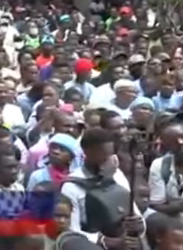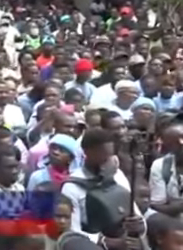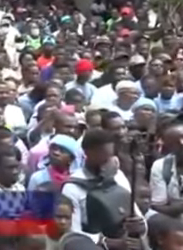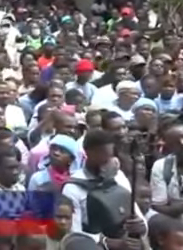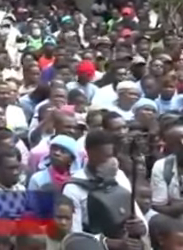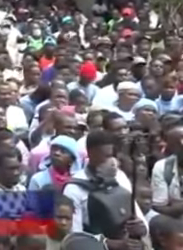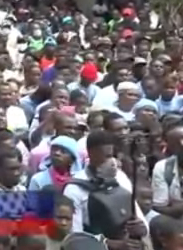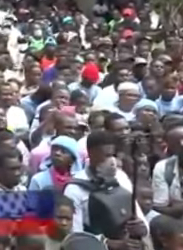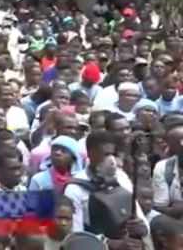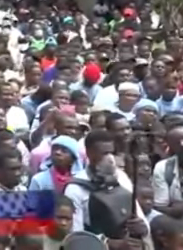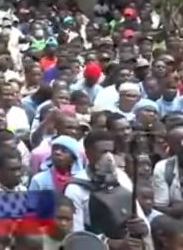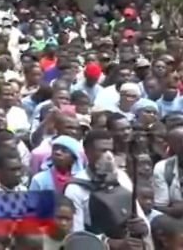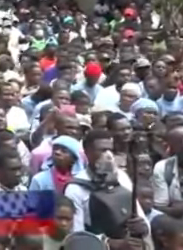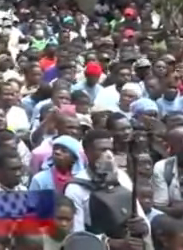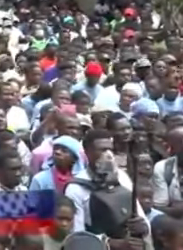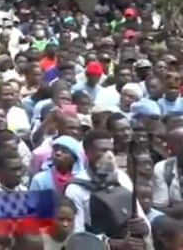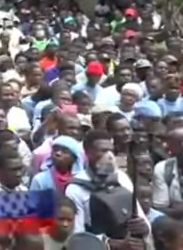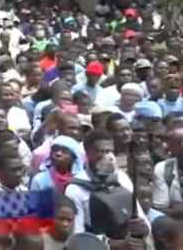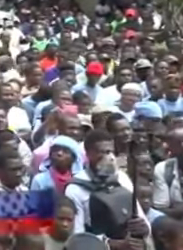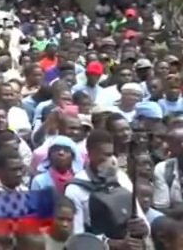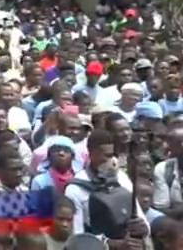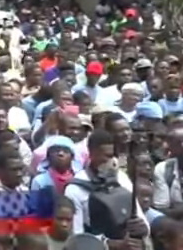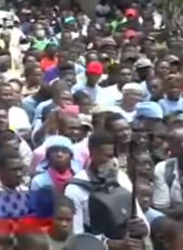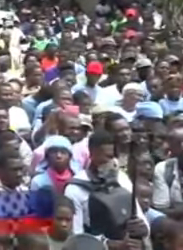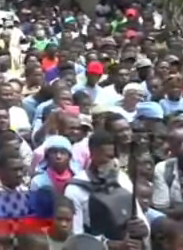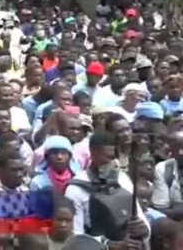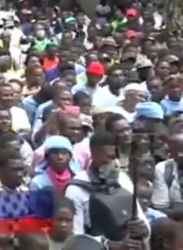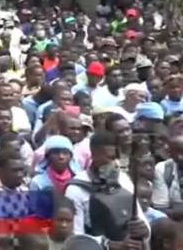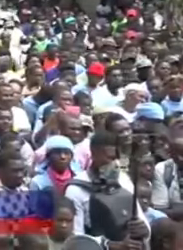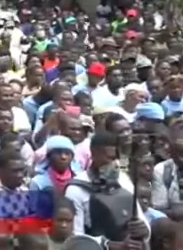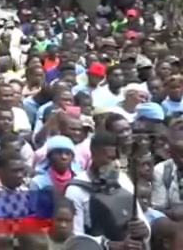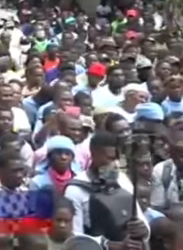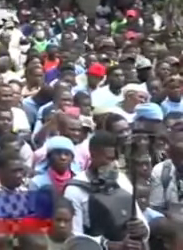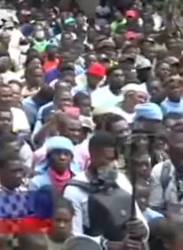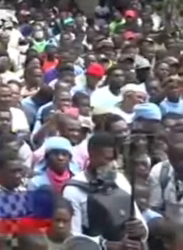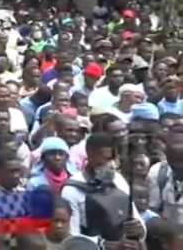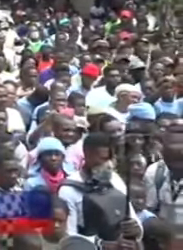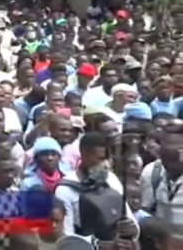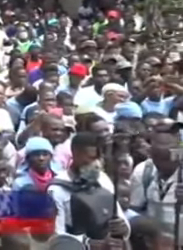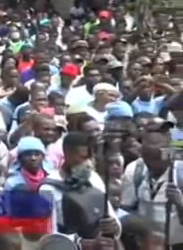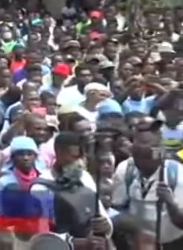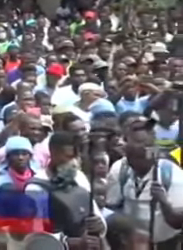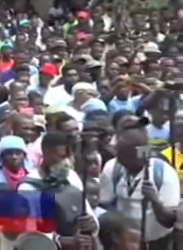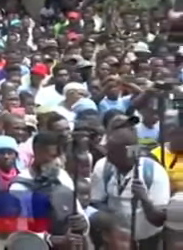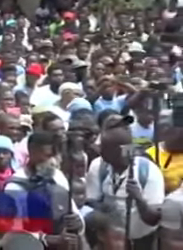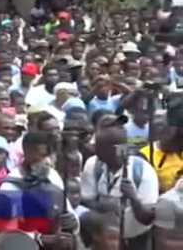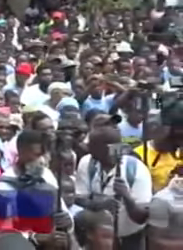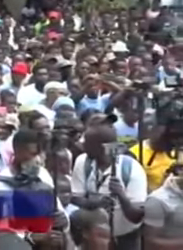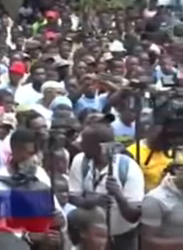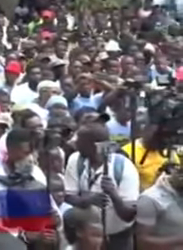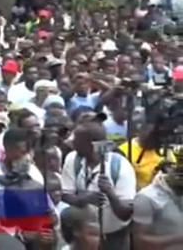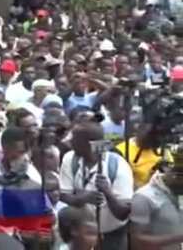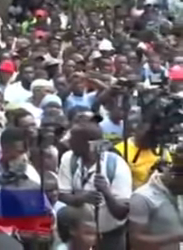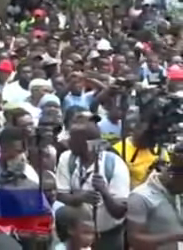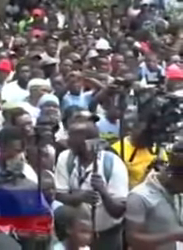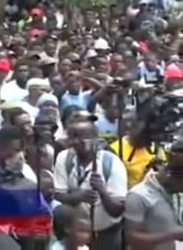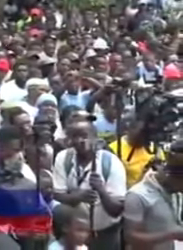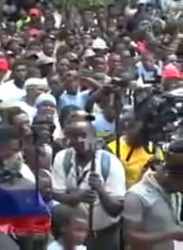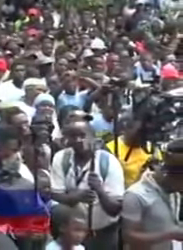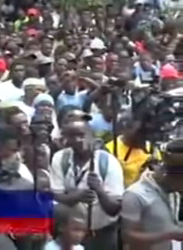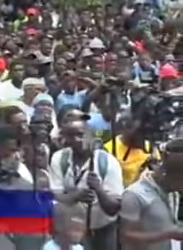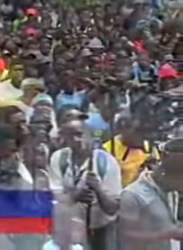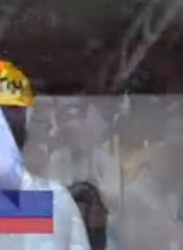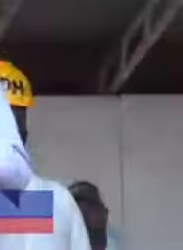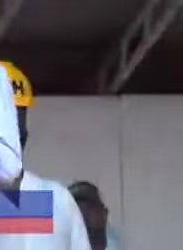cap sotina 8-5 ans. Pour arriver à l'aéroport sans délai, les déraper pour commencer la soirée. Ça, sans